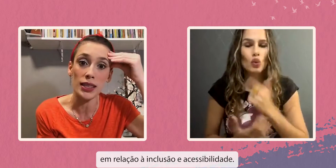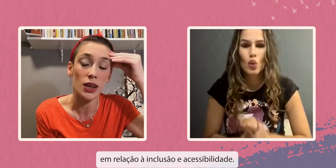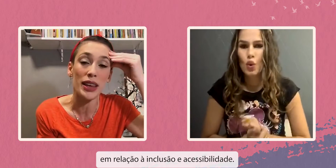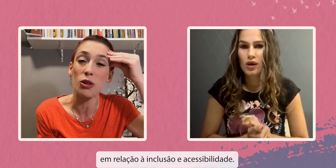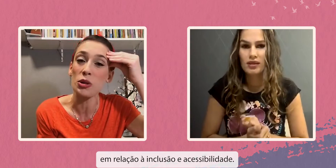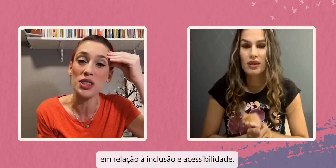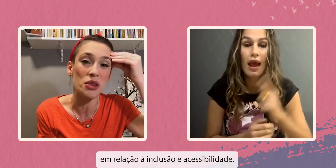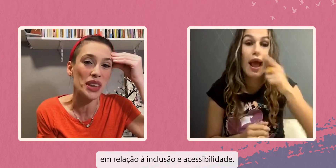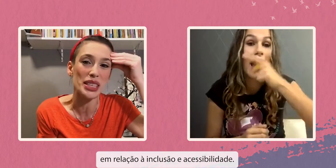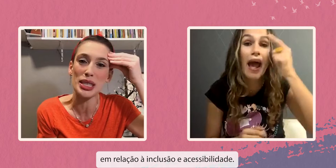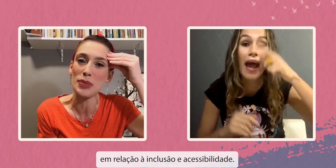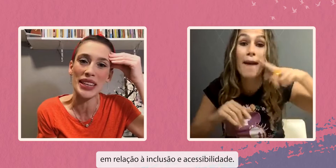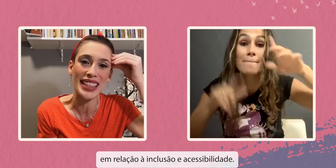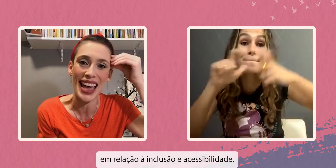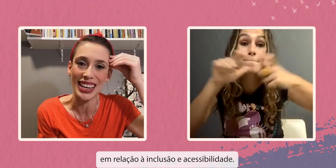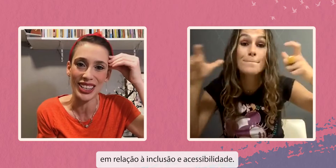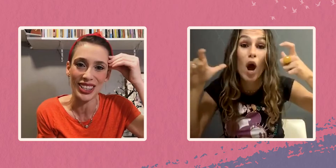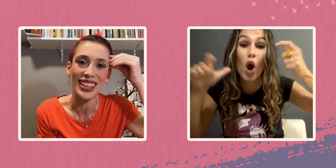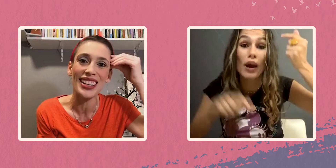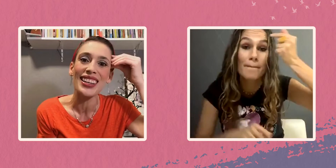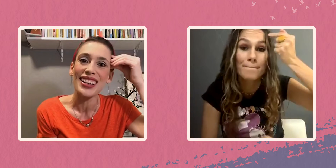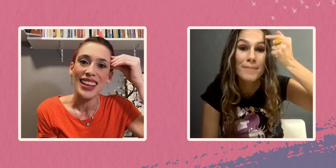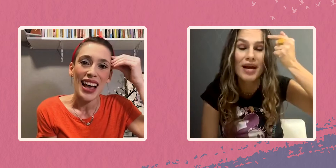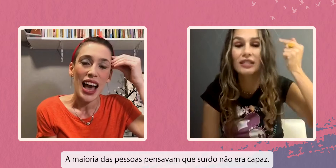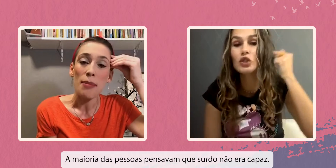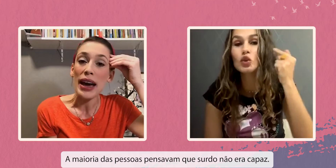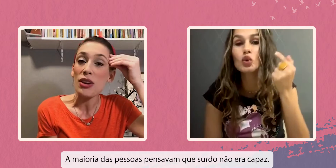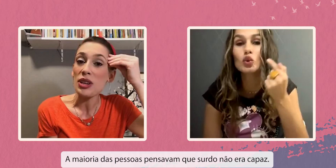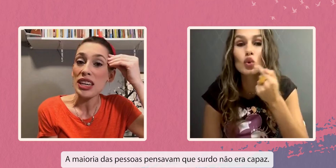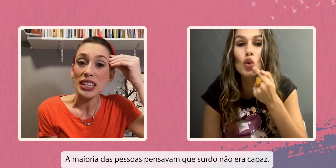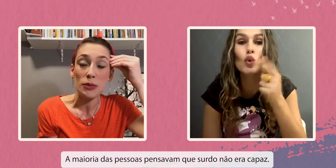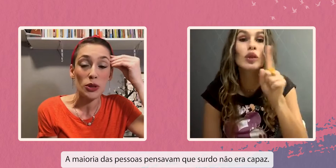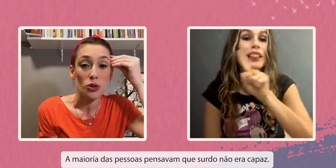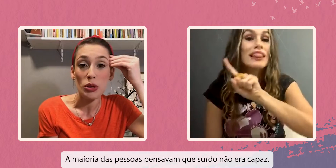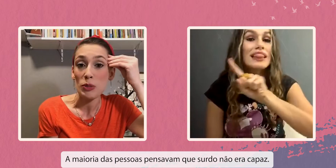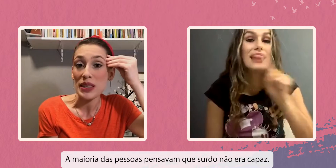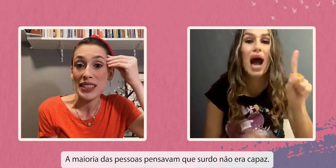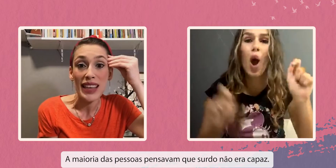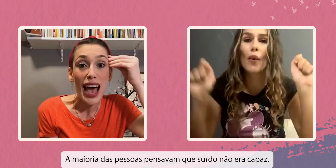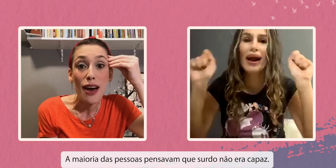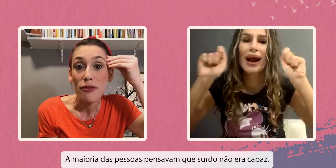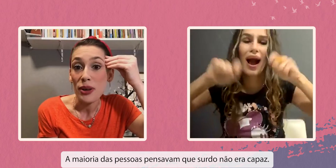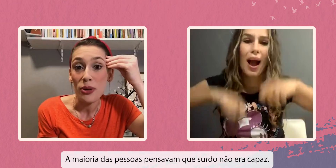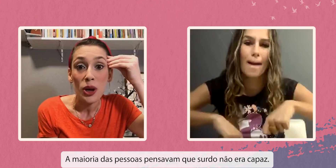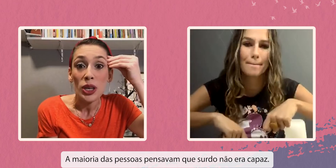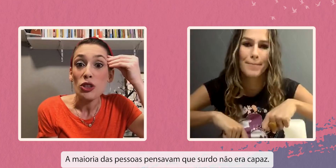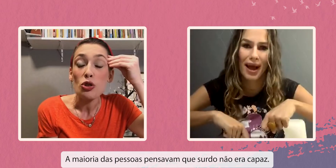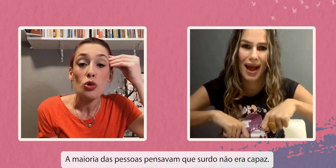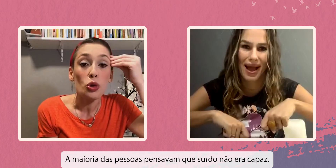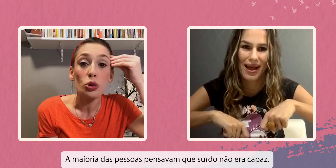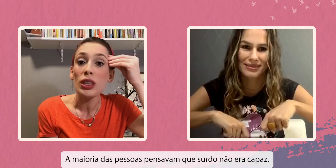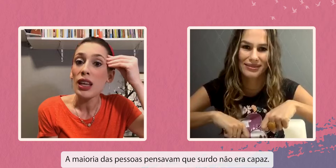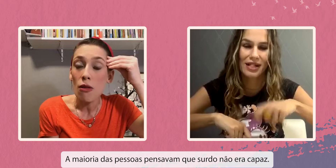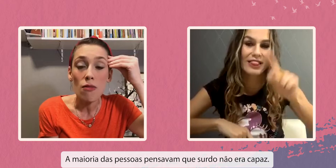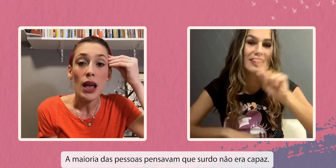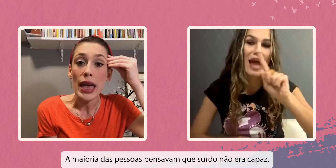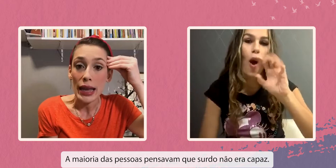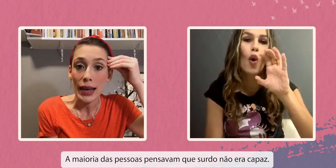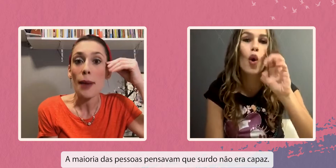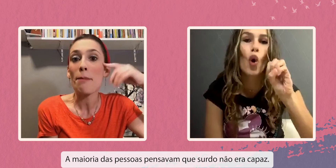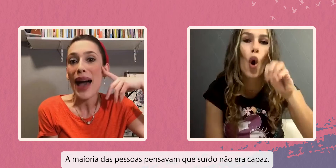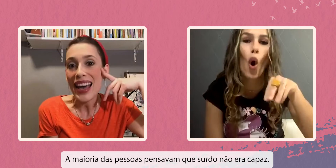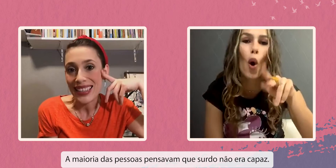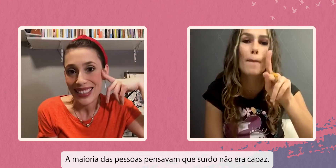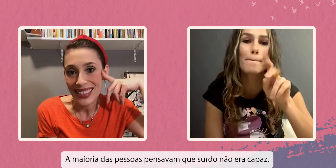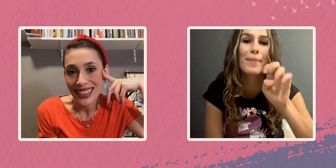com relação à inclusão e à acessibilidade. A maioria das pessoas pensavam que surdo não